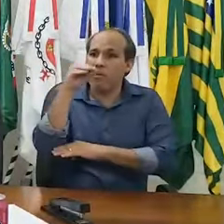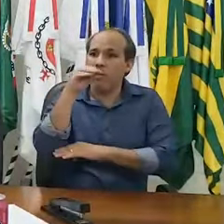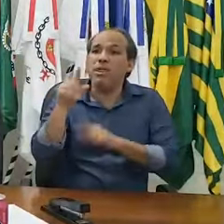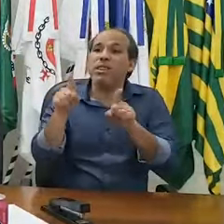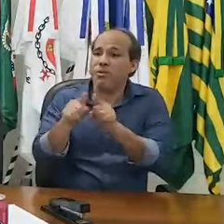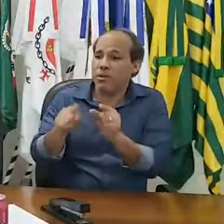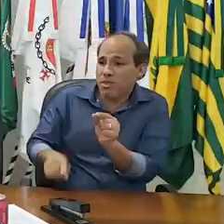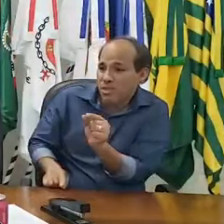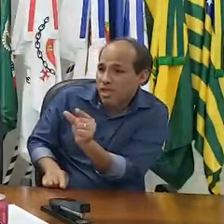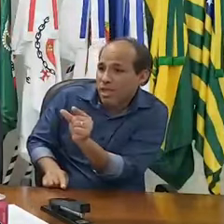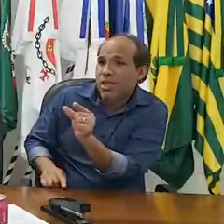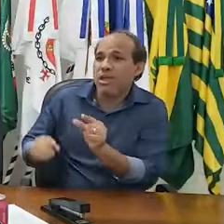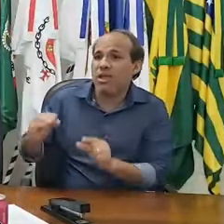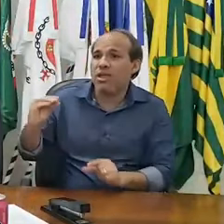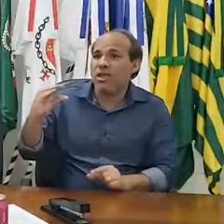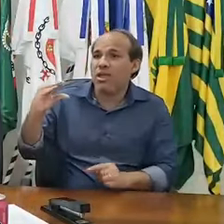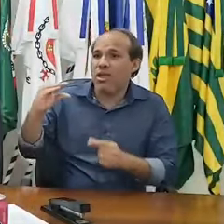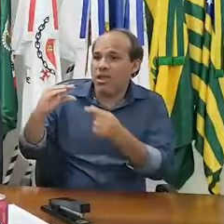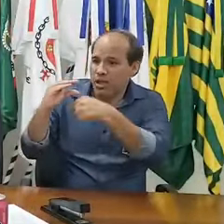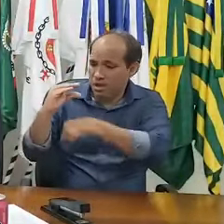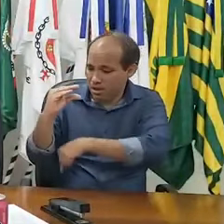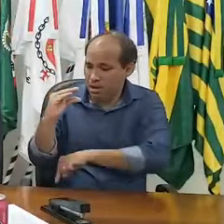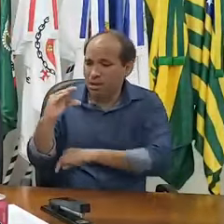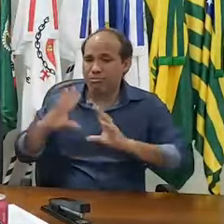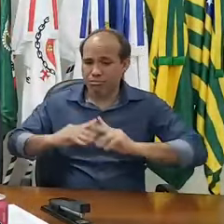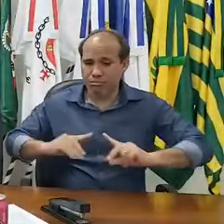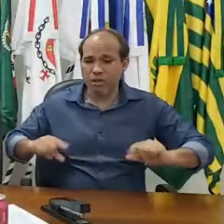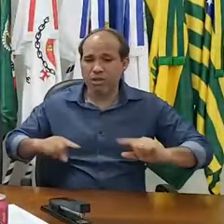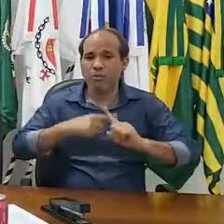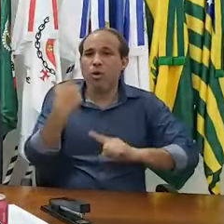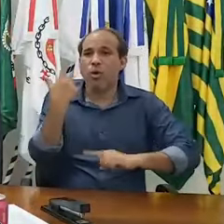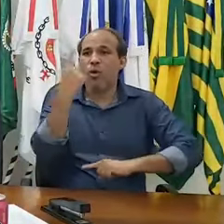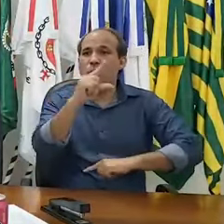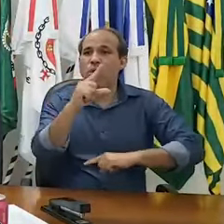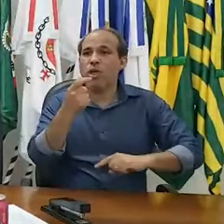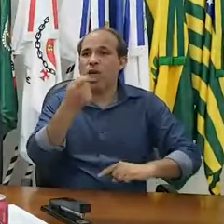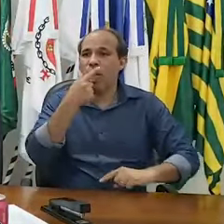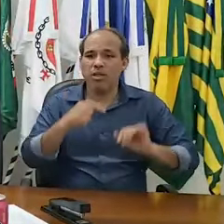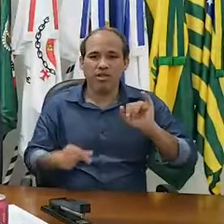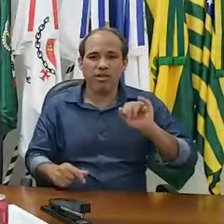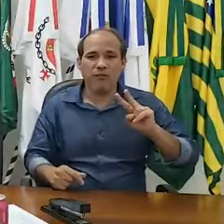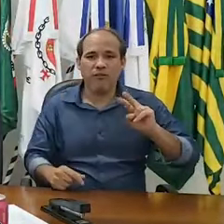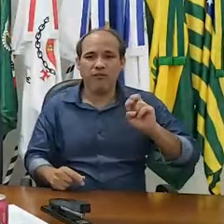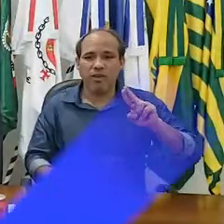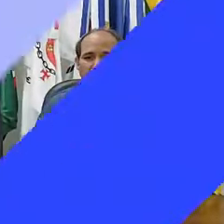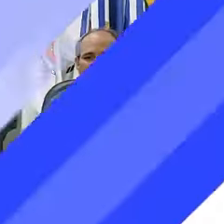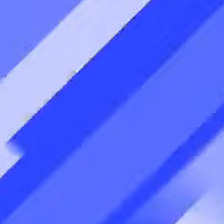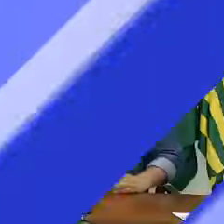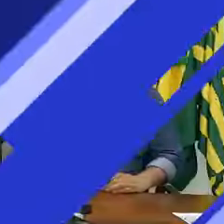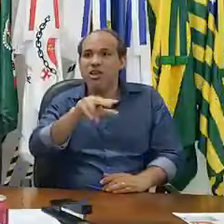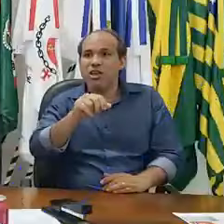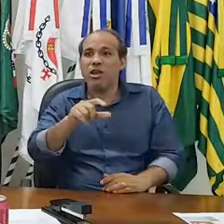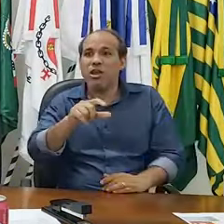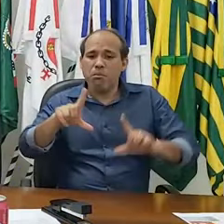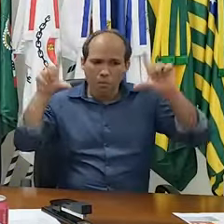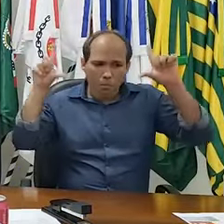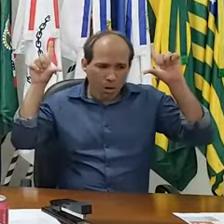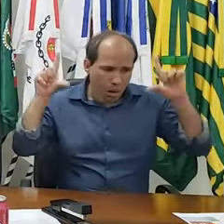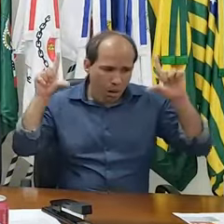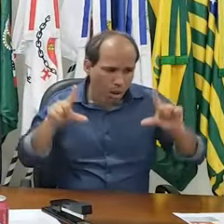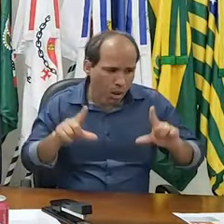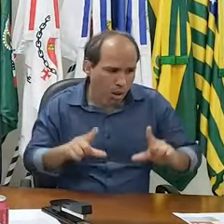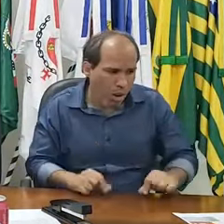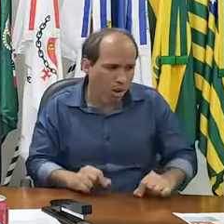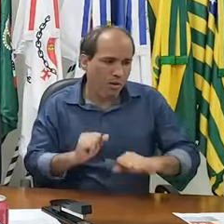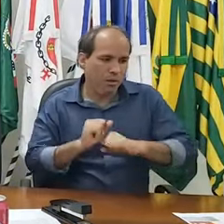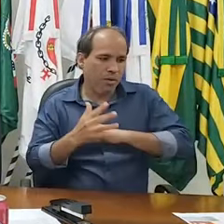é para combater verme, né? Mata verme. Então por isso que a esquerda não toma, porque vai matar o verme que eles são. O país da hipocrisia,